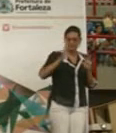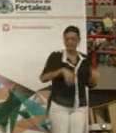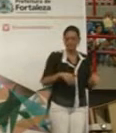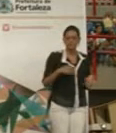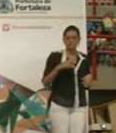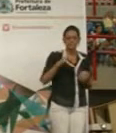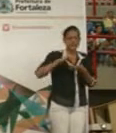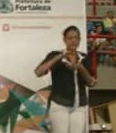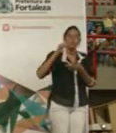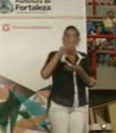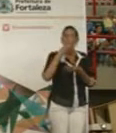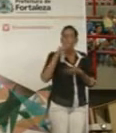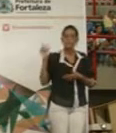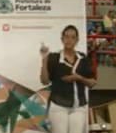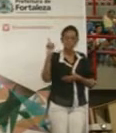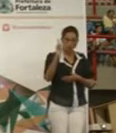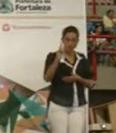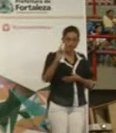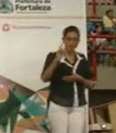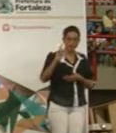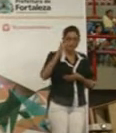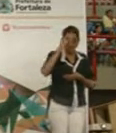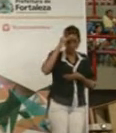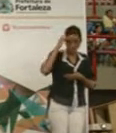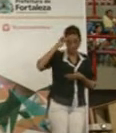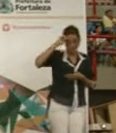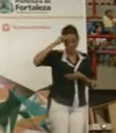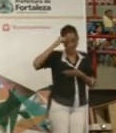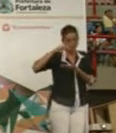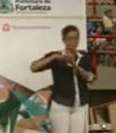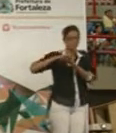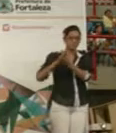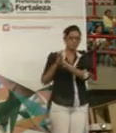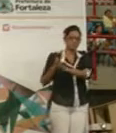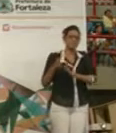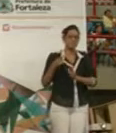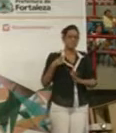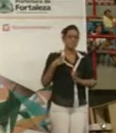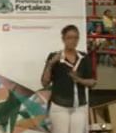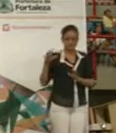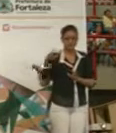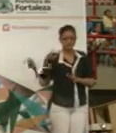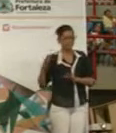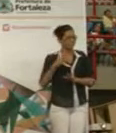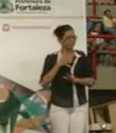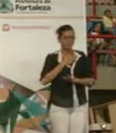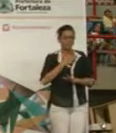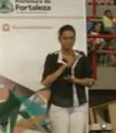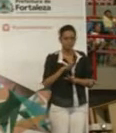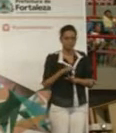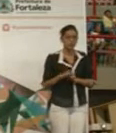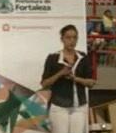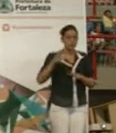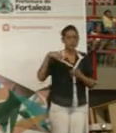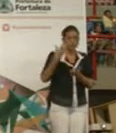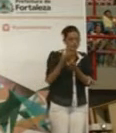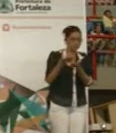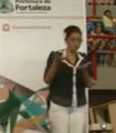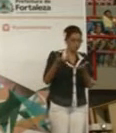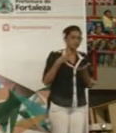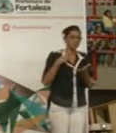atos racistas, muitas vezes, que passam despercebidos, né? No campo, no estádio mesmo, na